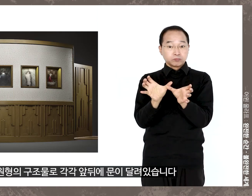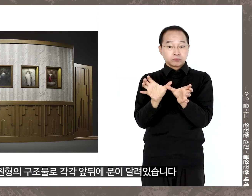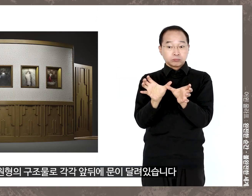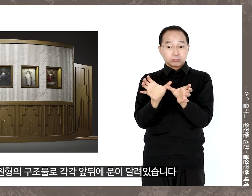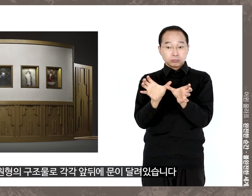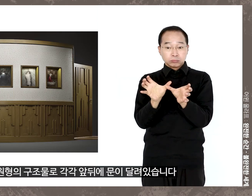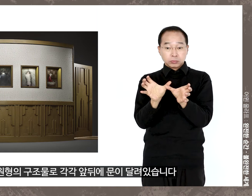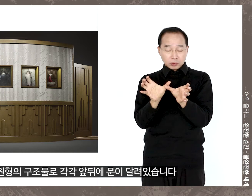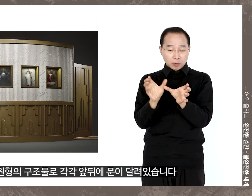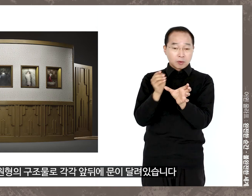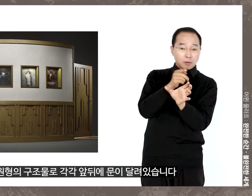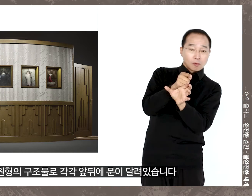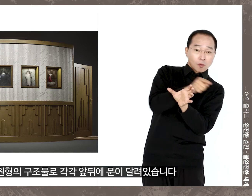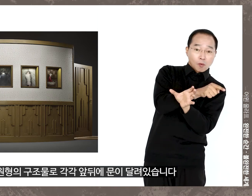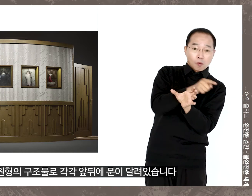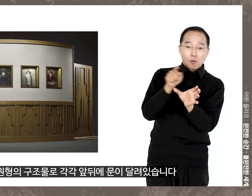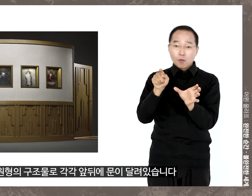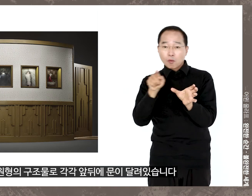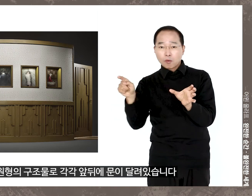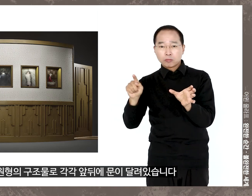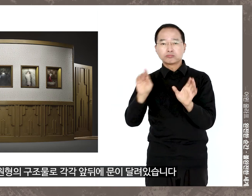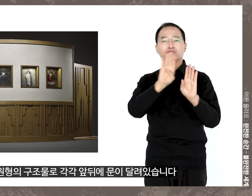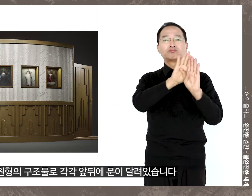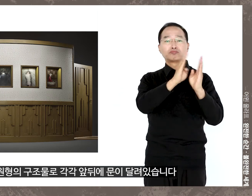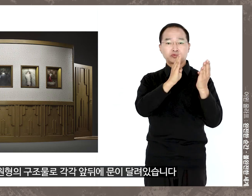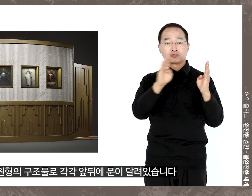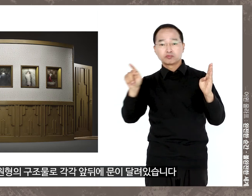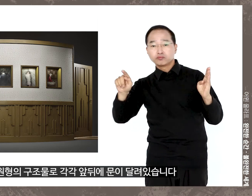각각 앞뒤에 문이 달려 있습니다.